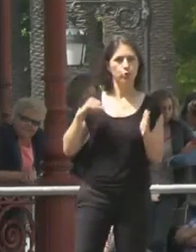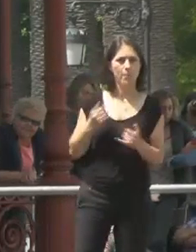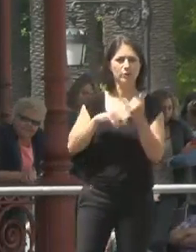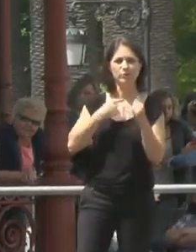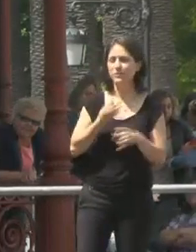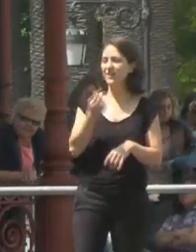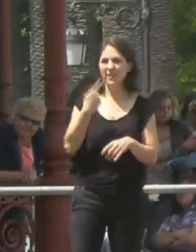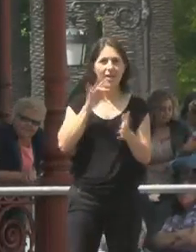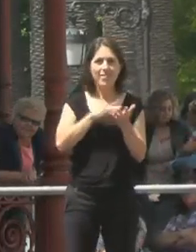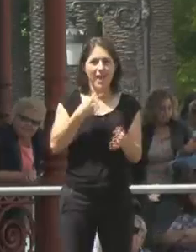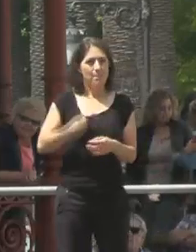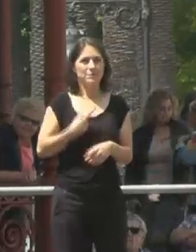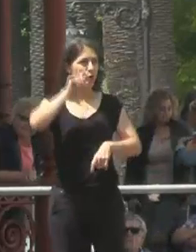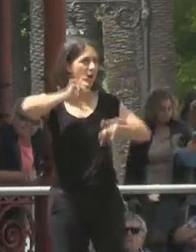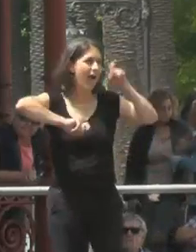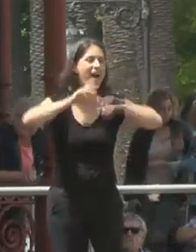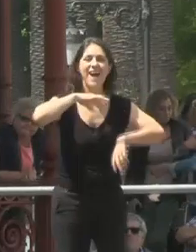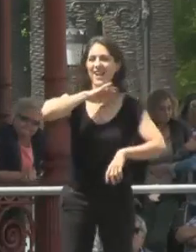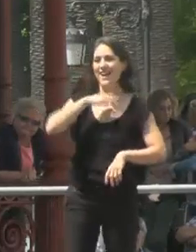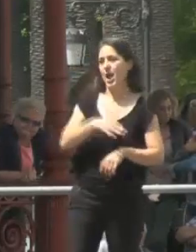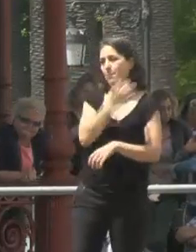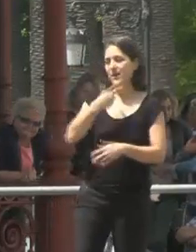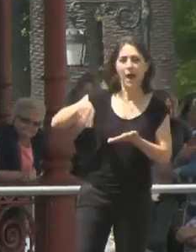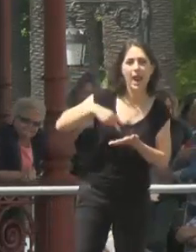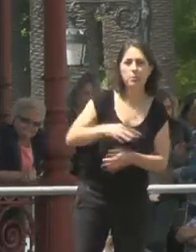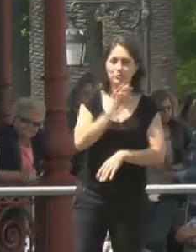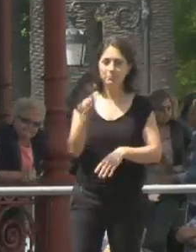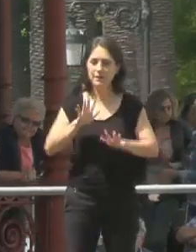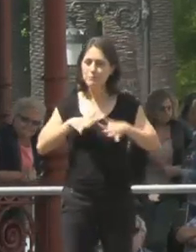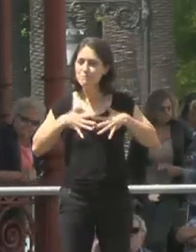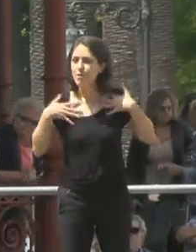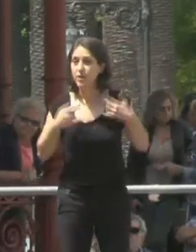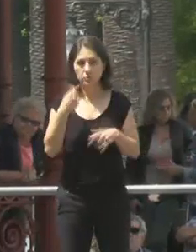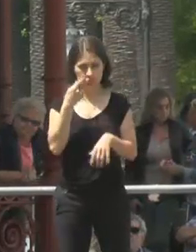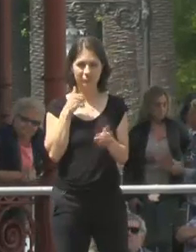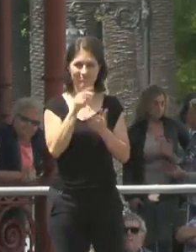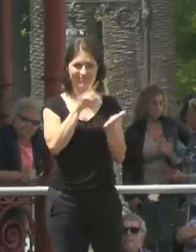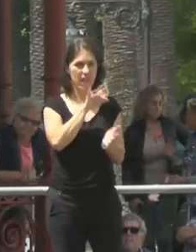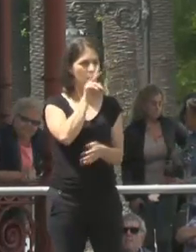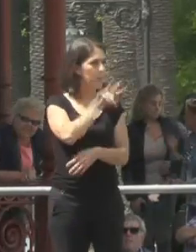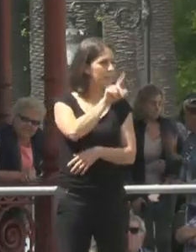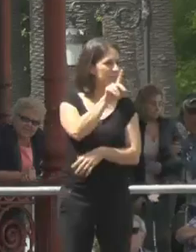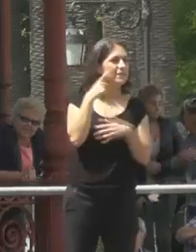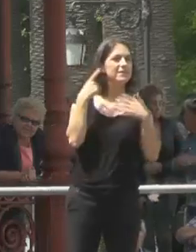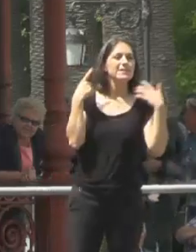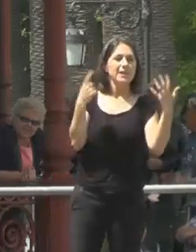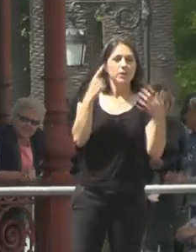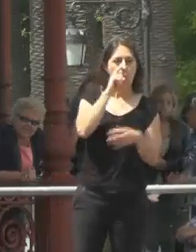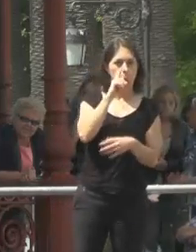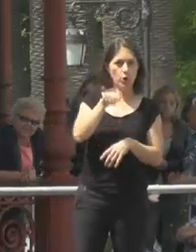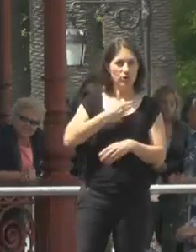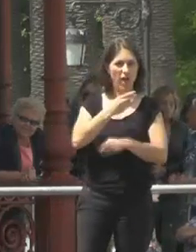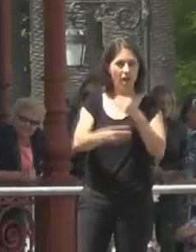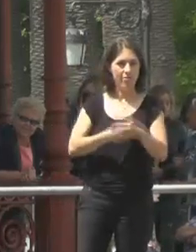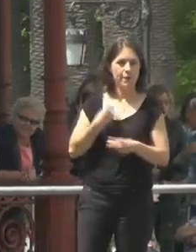bailamos, lloramos de alegría también, nos emocionamos. Bueno, pues eso lo vamos a hacer el día 26 también. El día 26